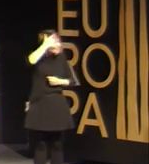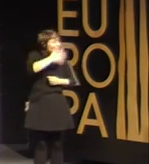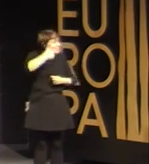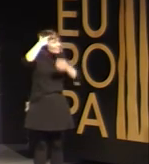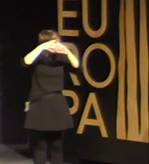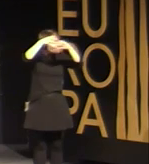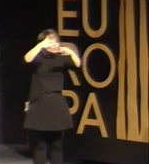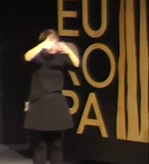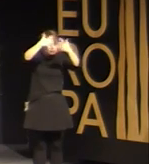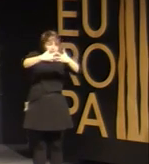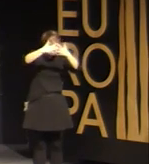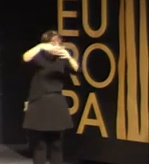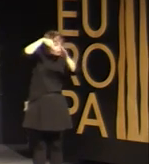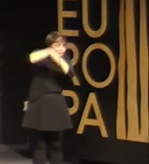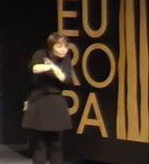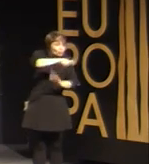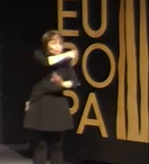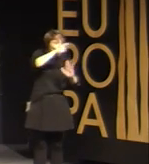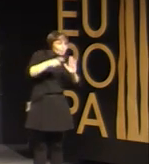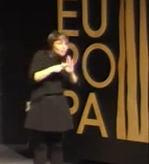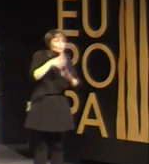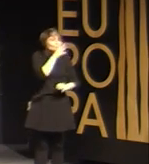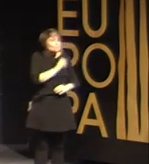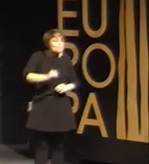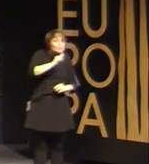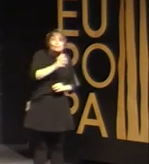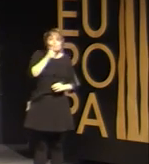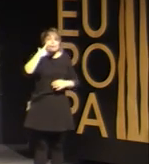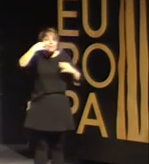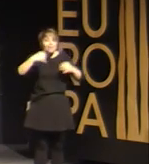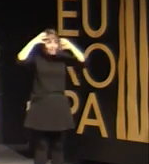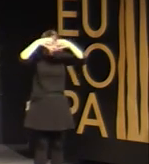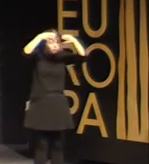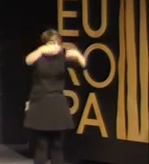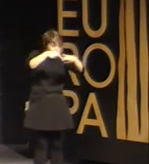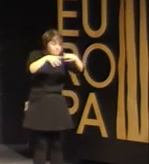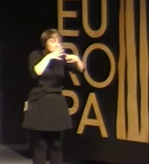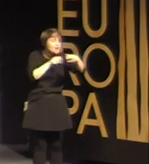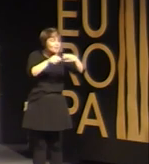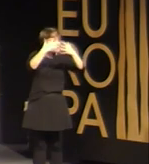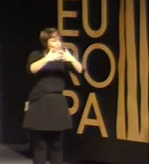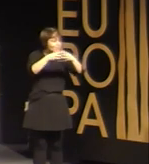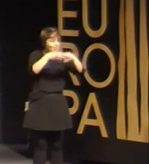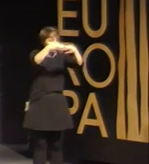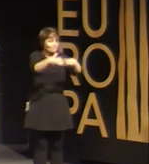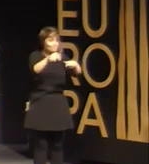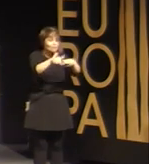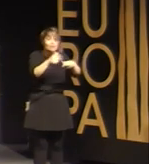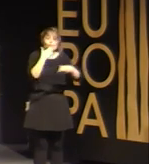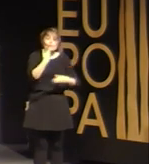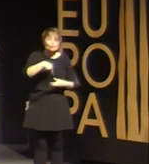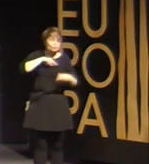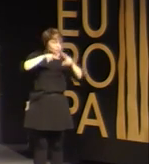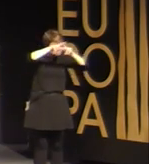complejo tan completo tan maravilloso porque realmente es maravilloso como es el cerebro y cuando lo